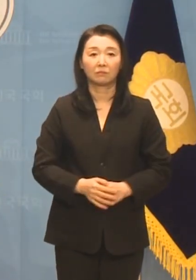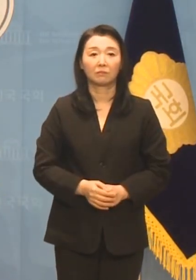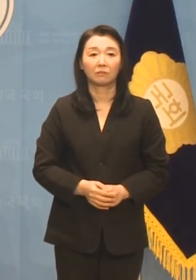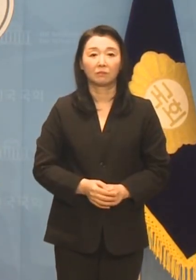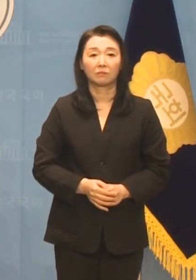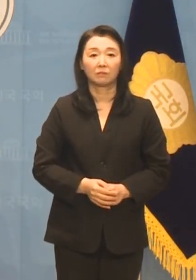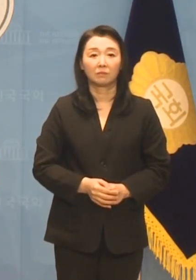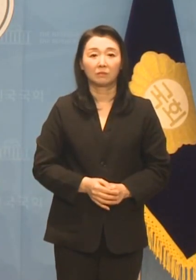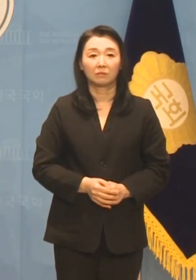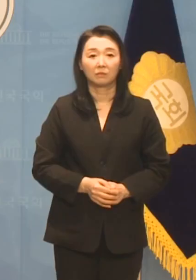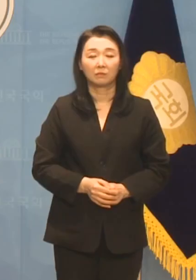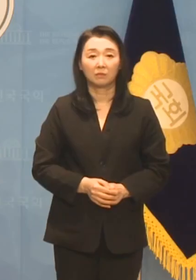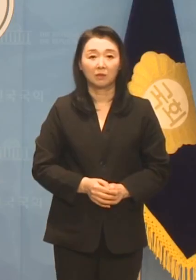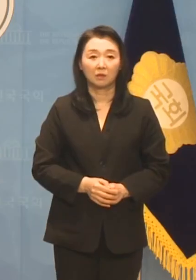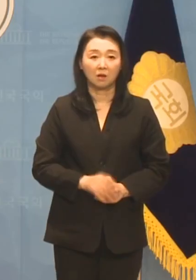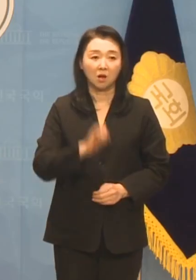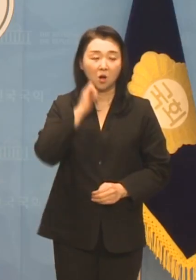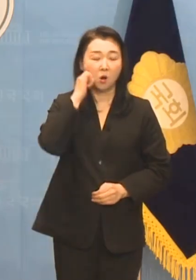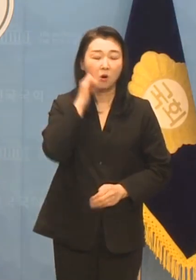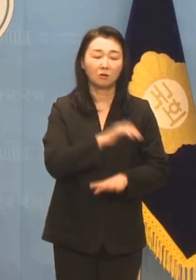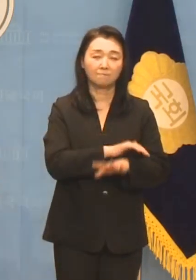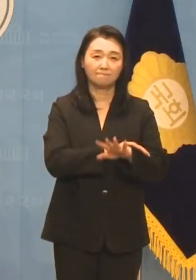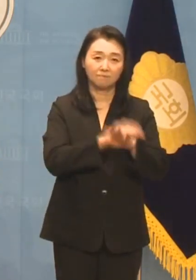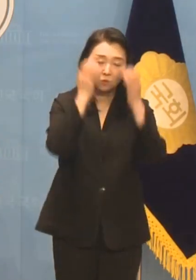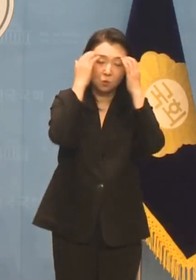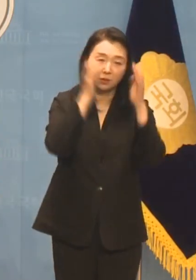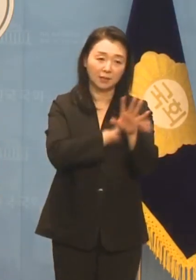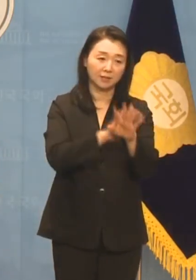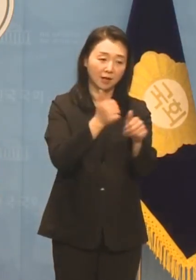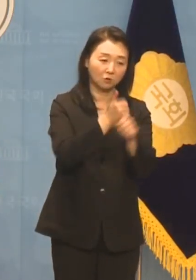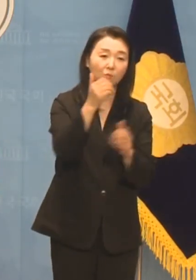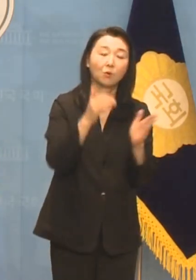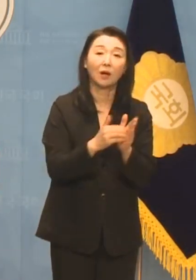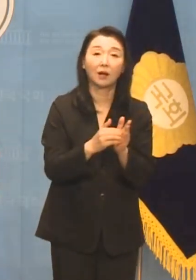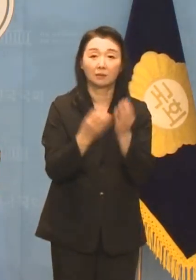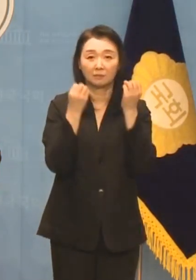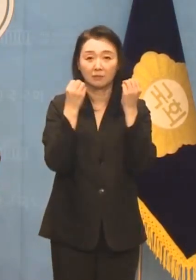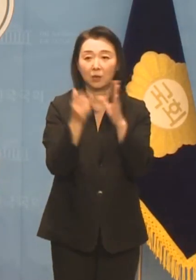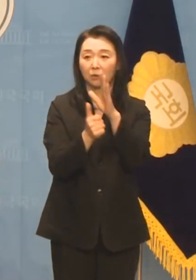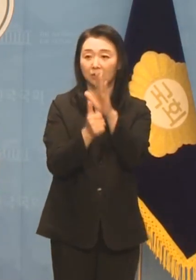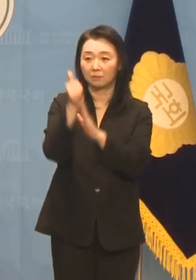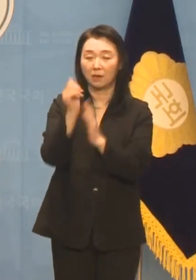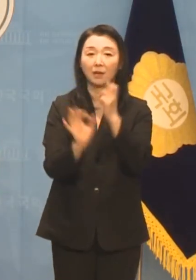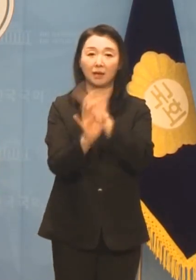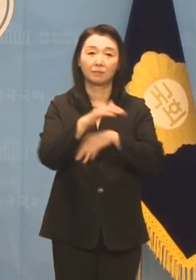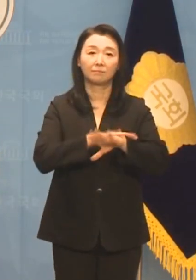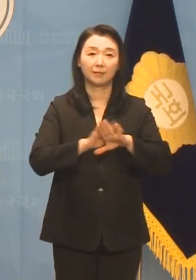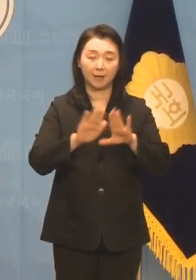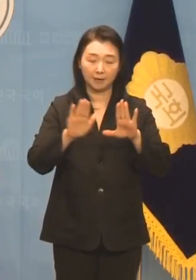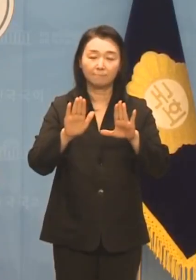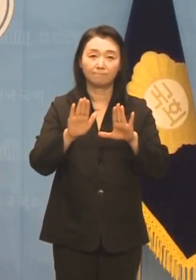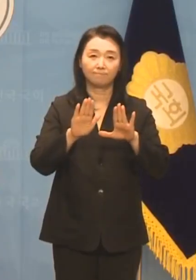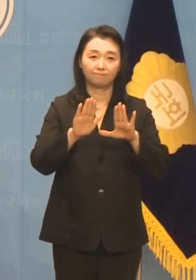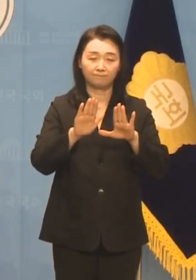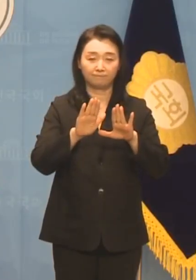국난을 온전히 극복하고 새로운 희망의 아침을 열어내야 합니다.